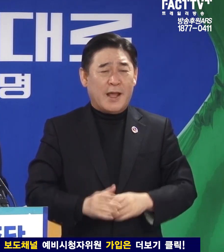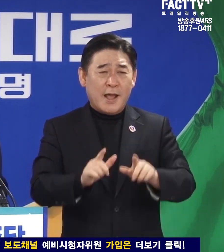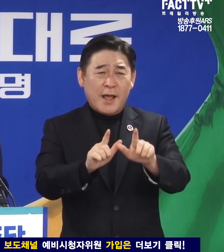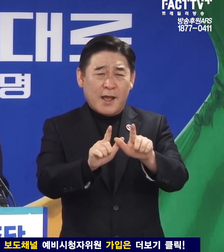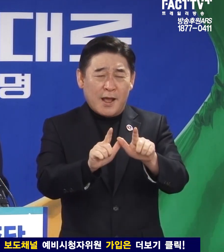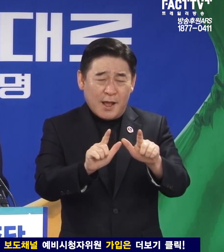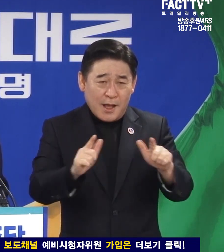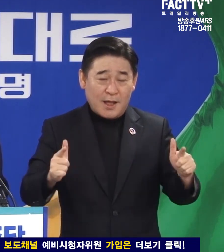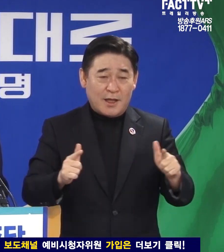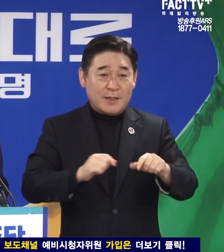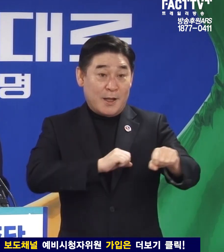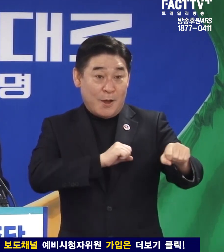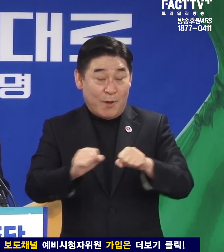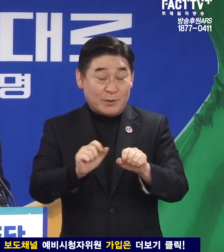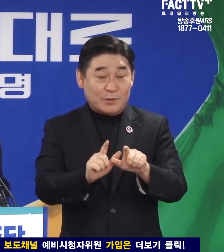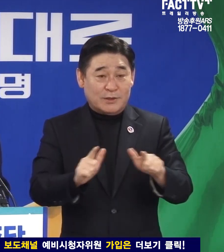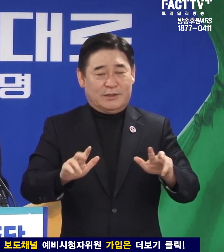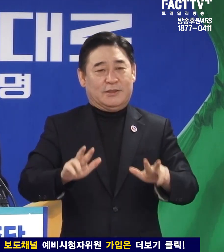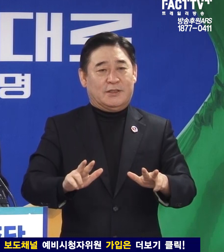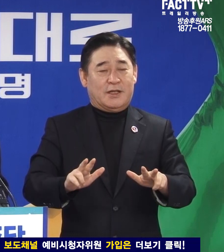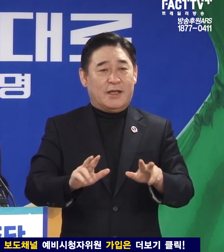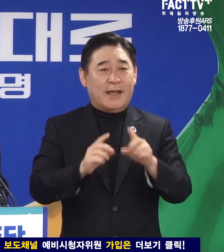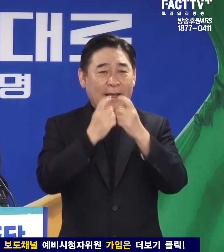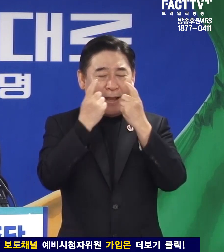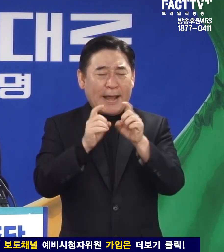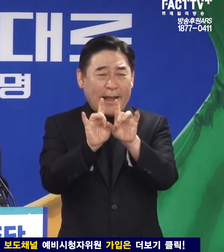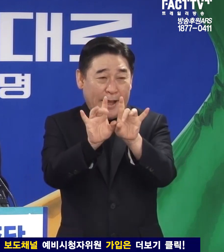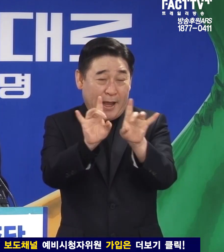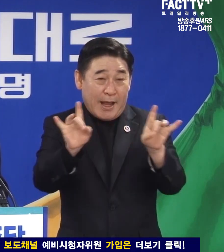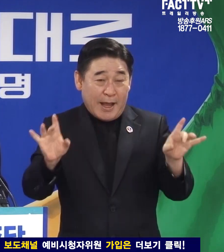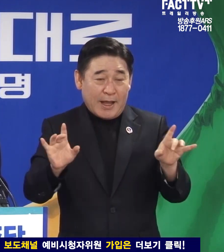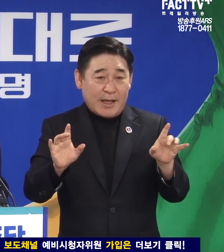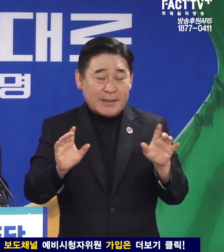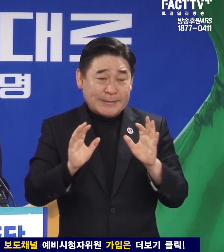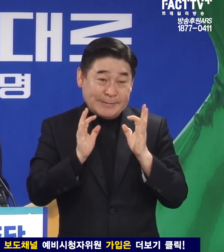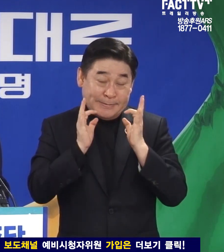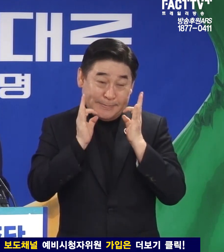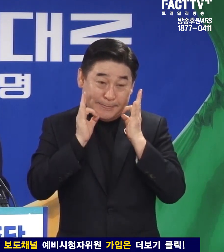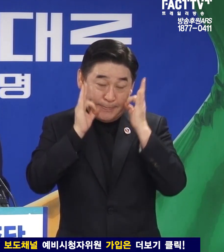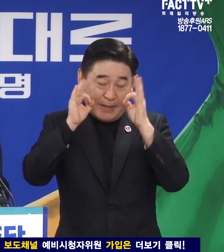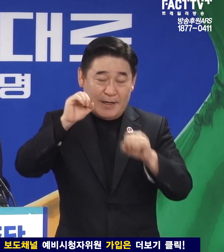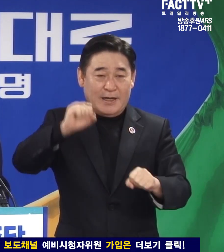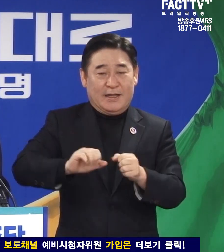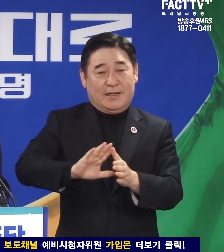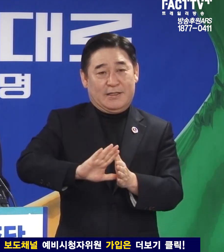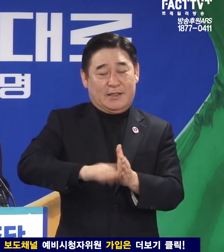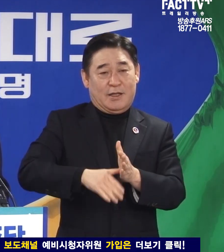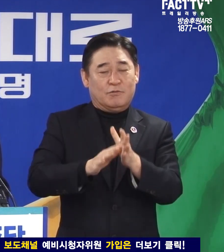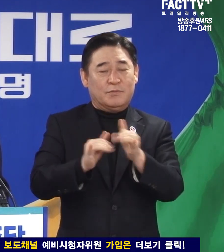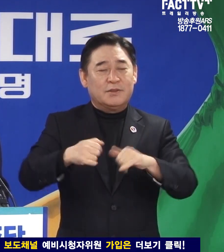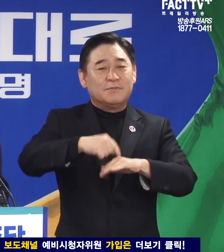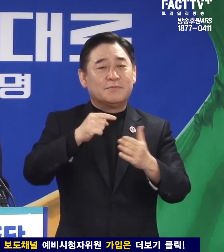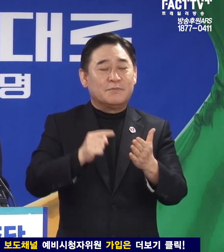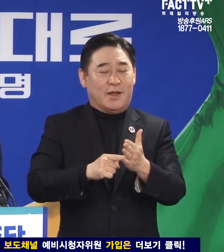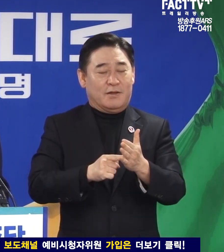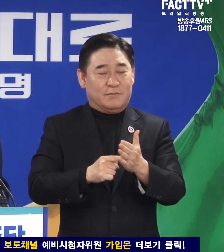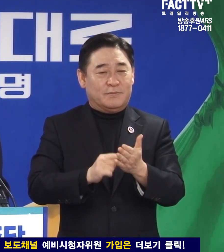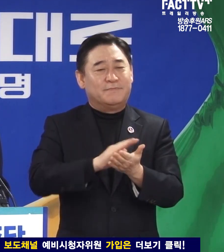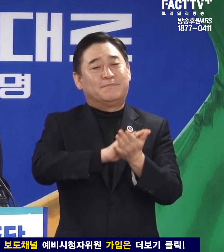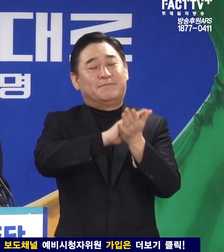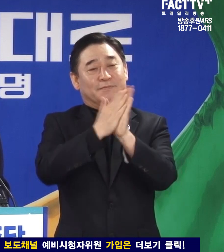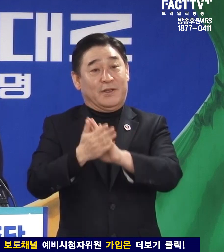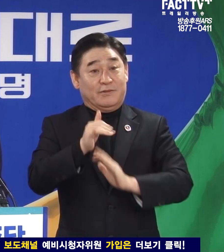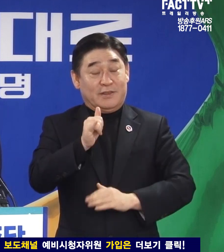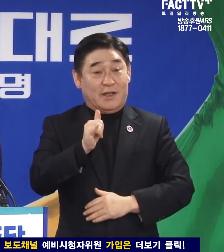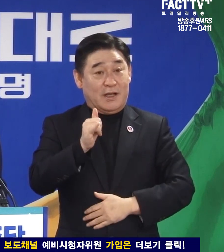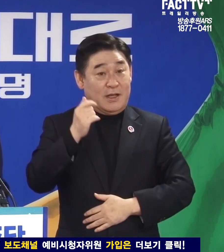다양한 활동들이 이제 각 개인들이 전력을 다해서 행할 때 국민들의 마음을 움직일 수 있다